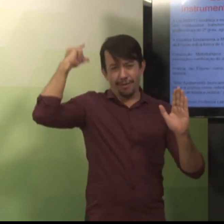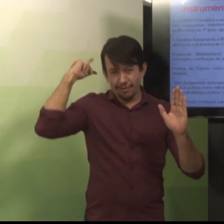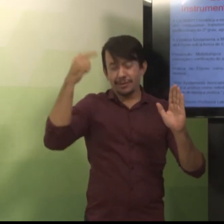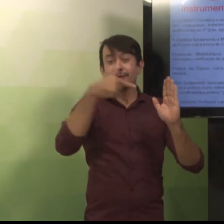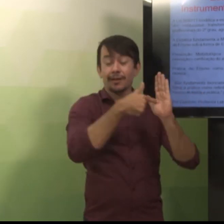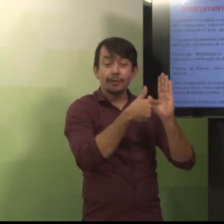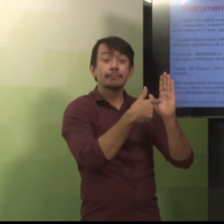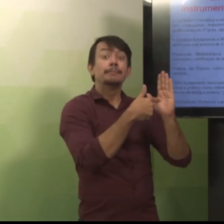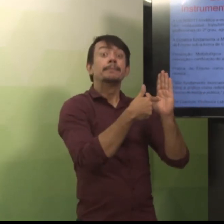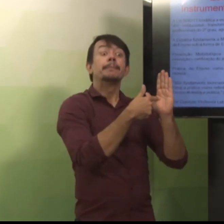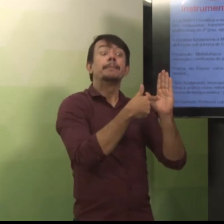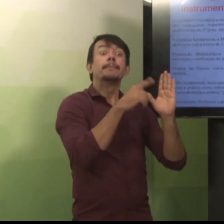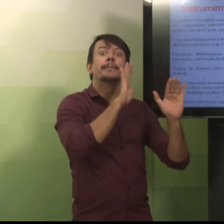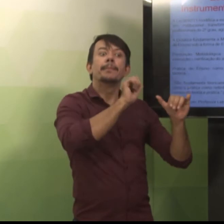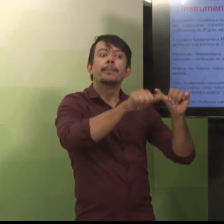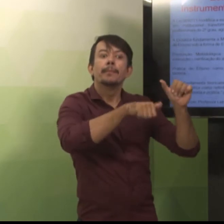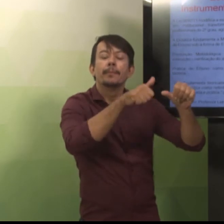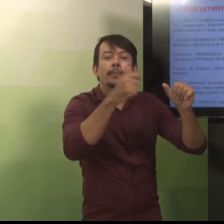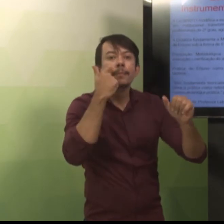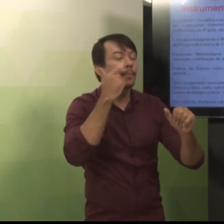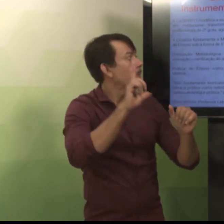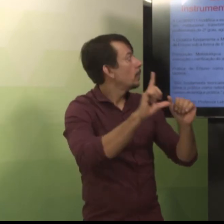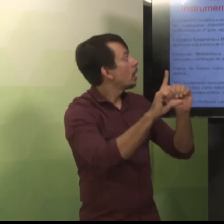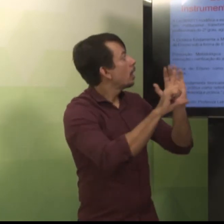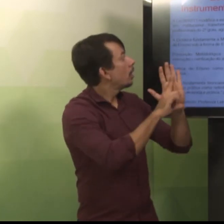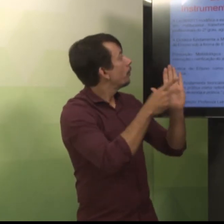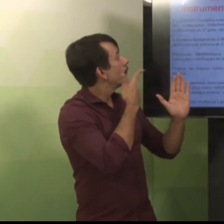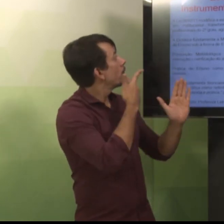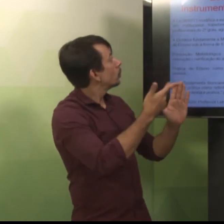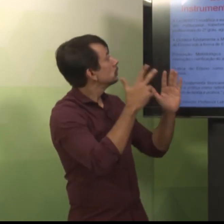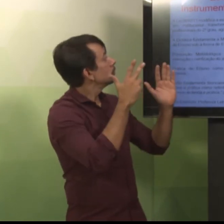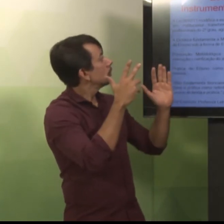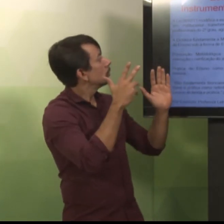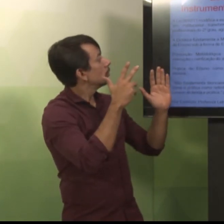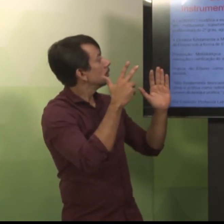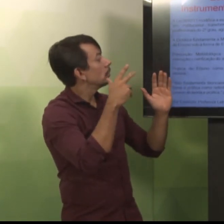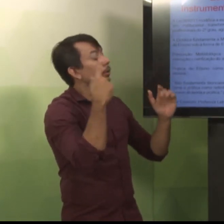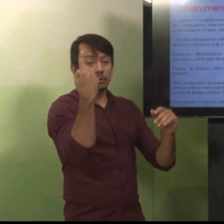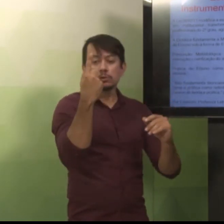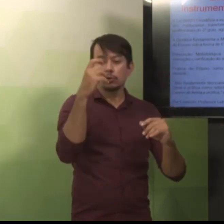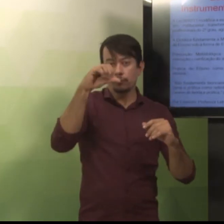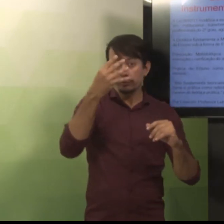Percebam, de 71. Anterior. Então, houve transformações.